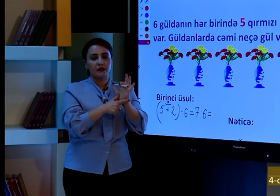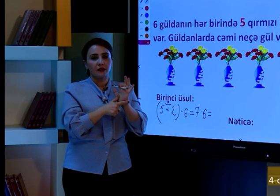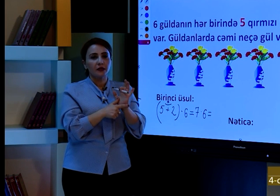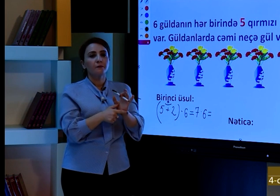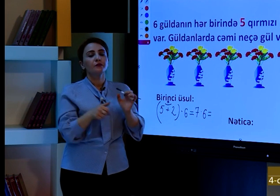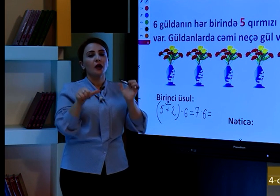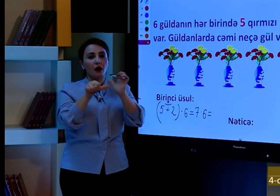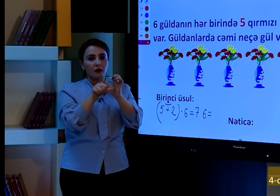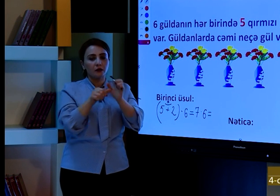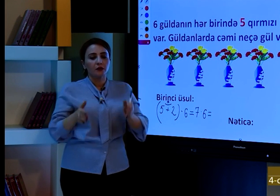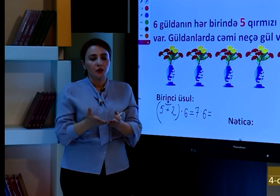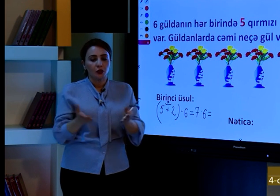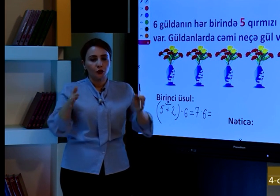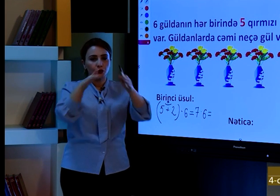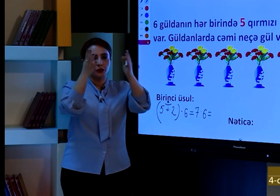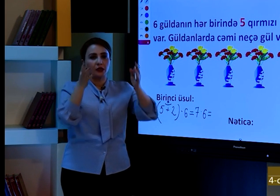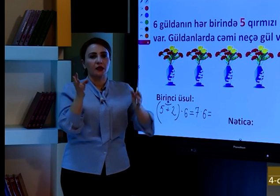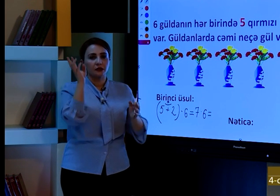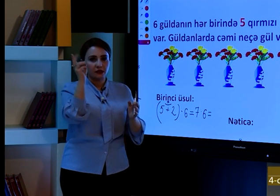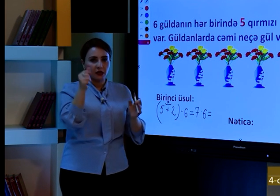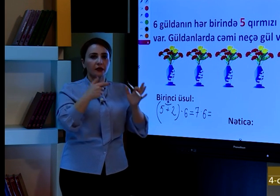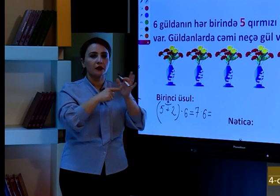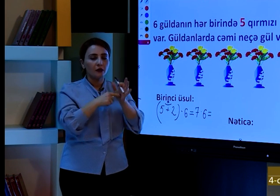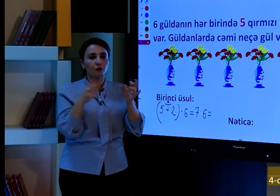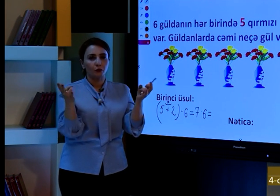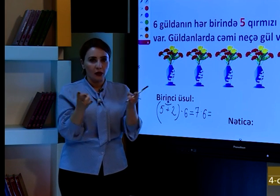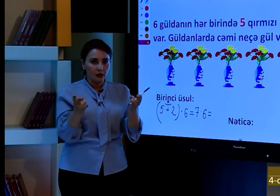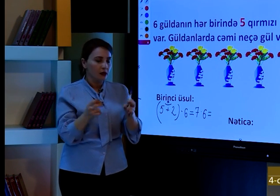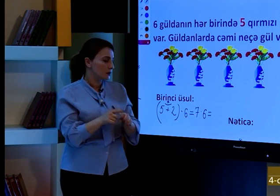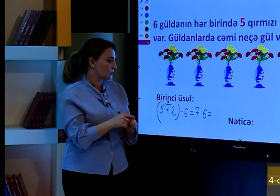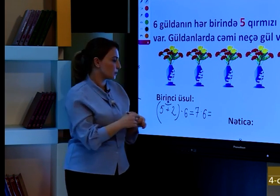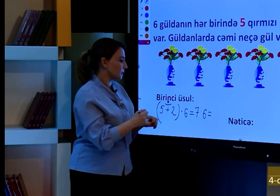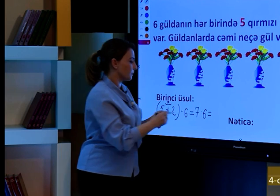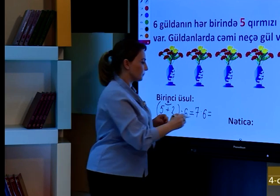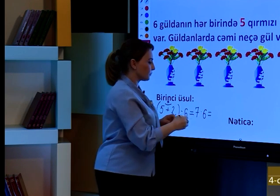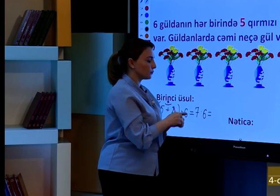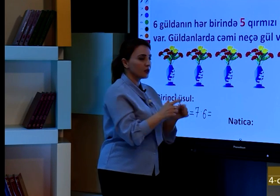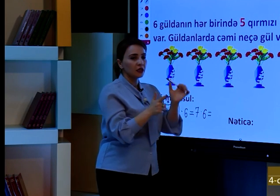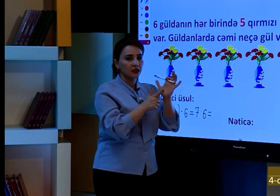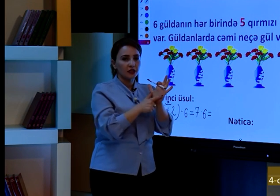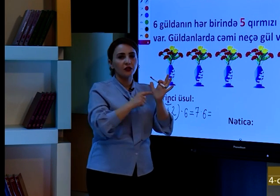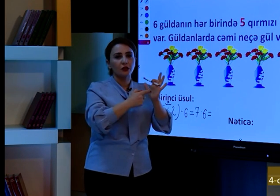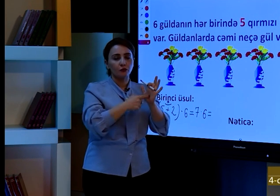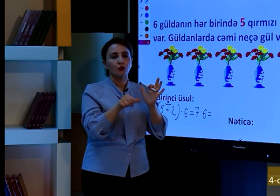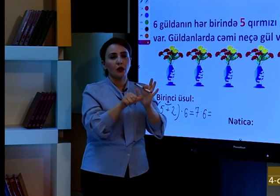7-ni 6 güldanların sayına vurmaq lazımdır. 7 vur